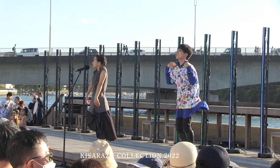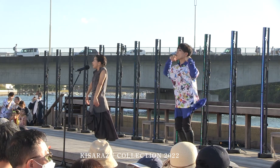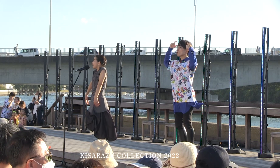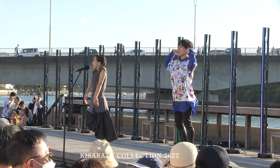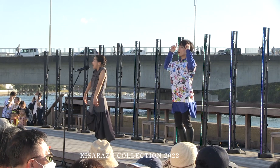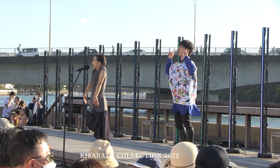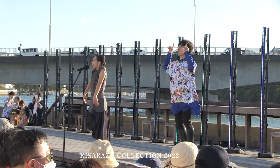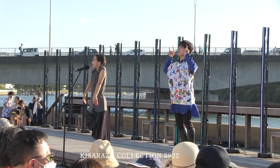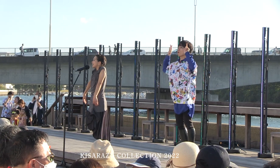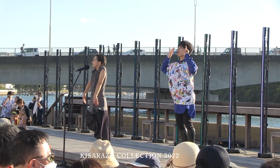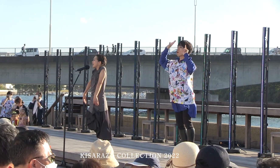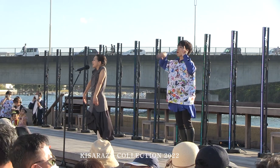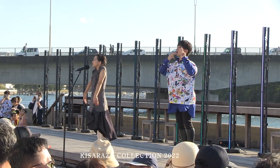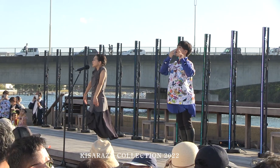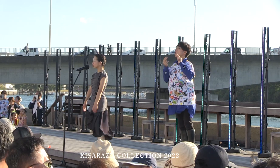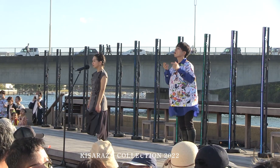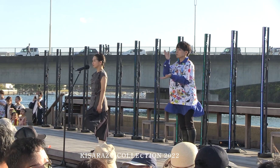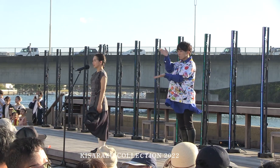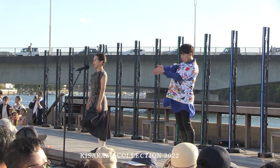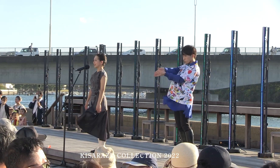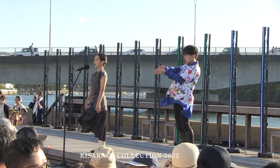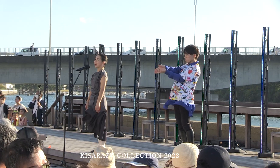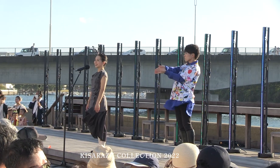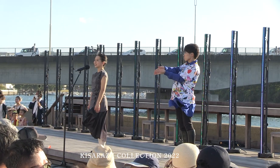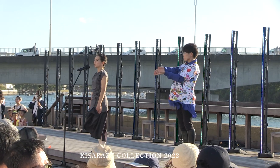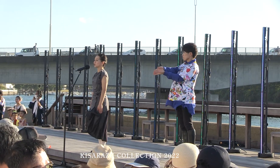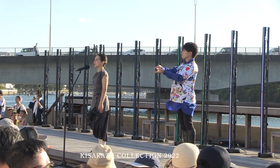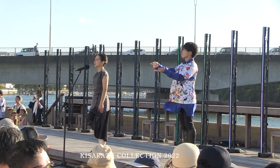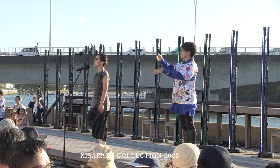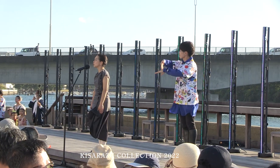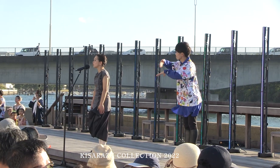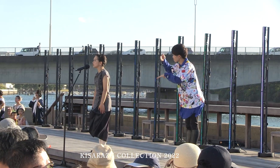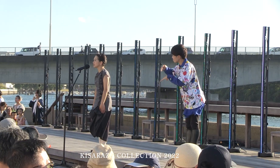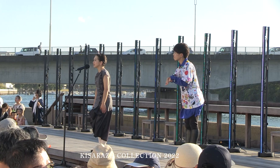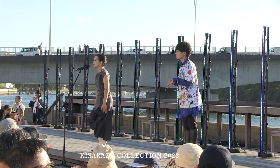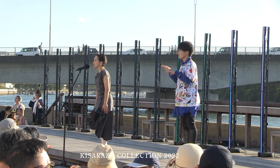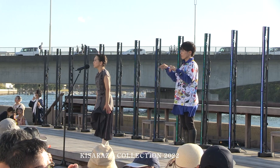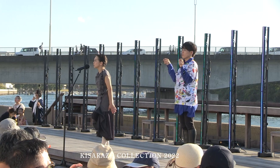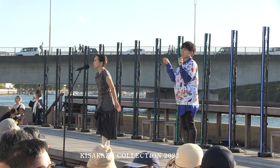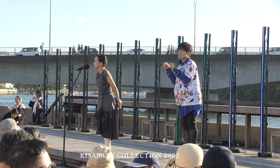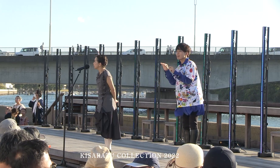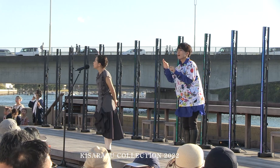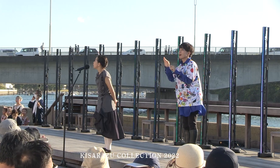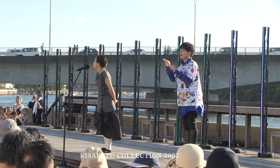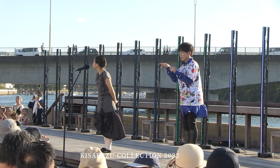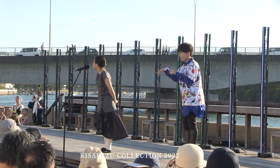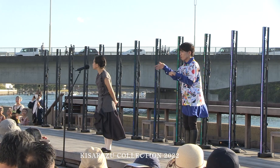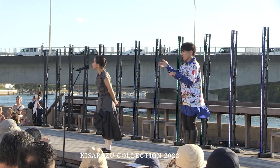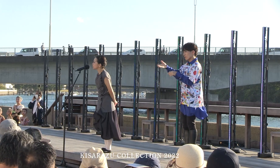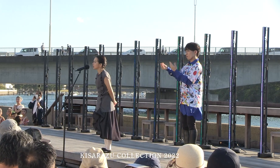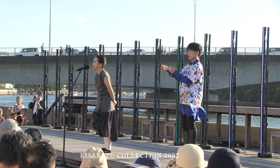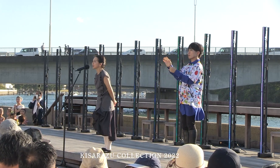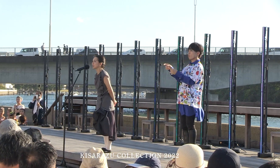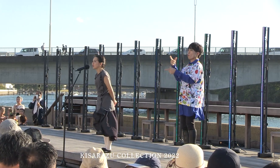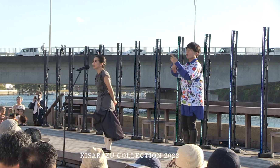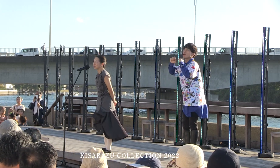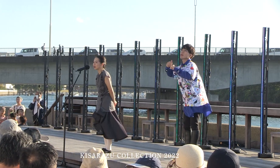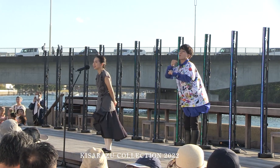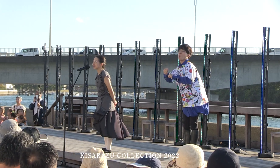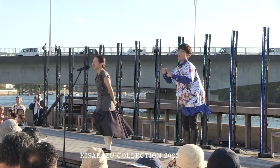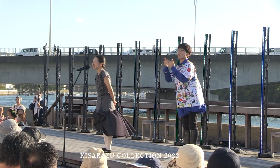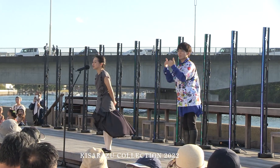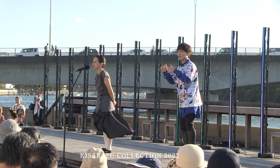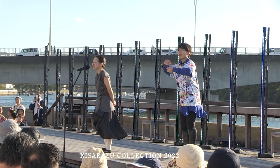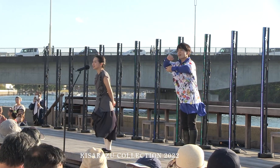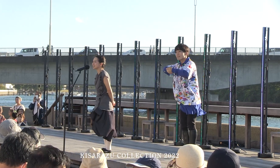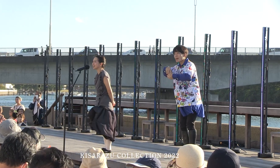持ち上げて、吐いてストップ。ありがとうございます。今日は短いですが、このぐらいで。もっとストレッチをやりたい方は、よか